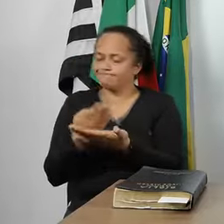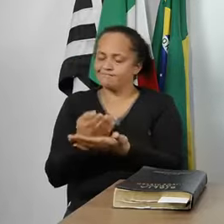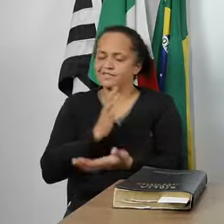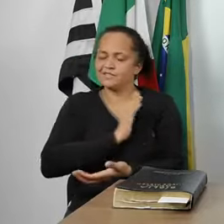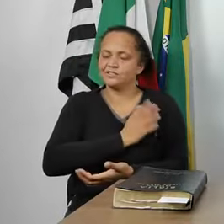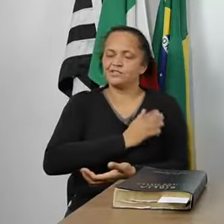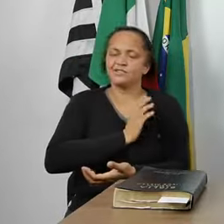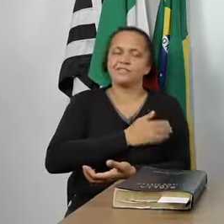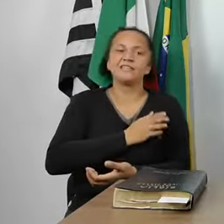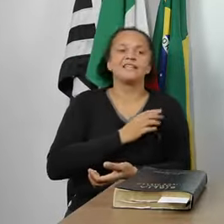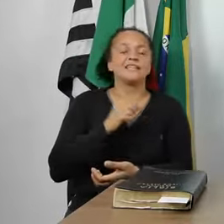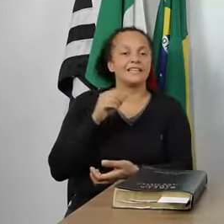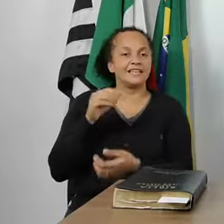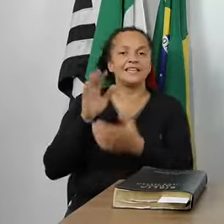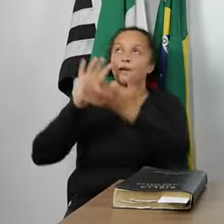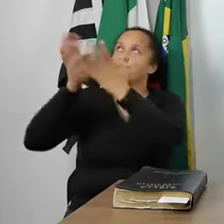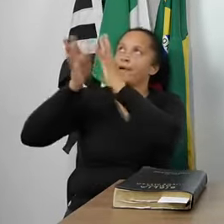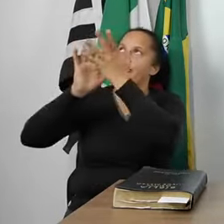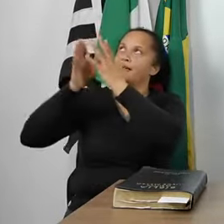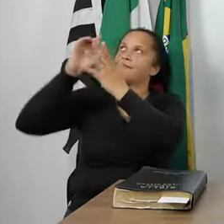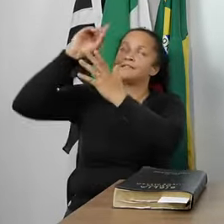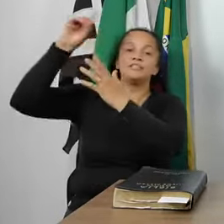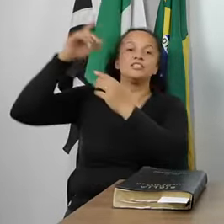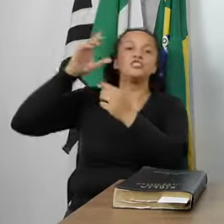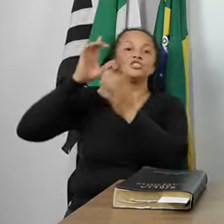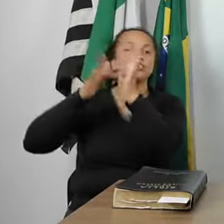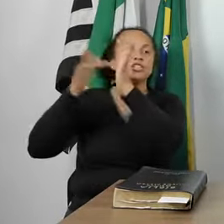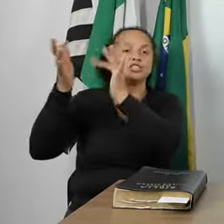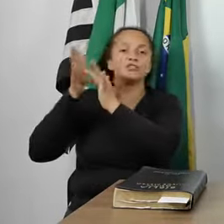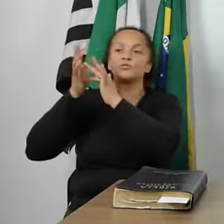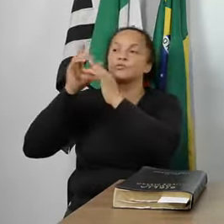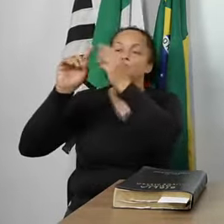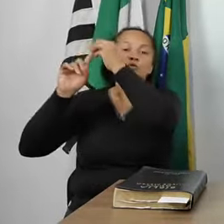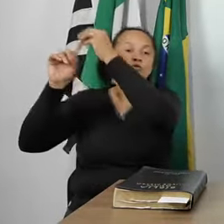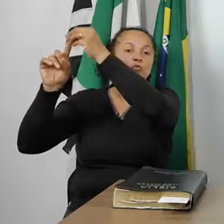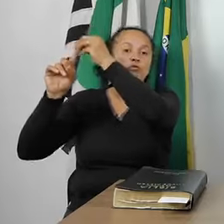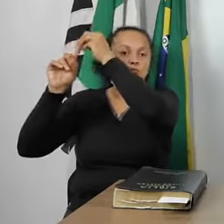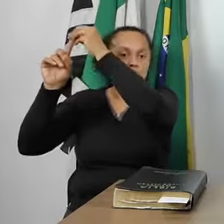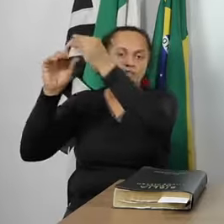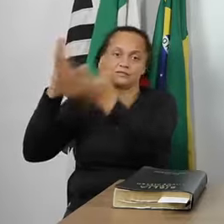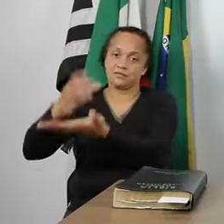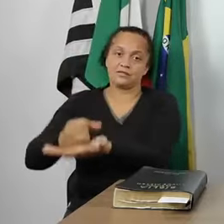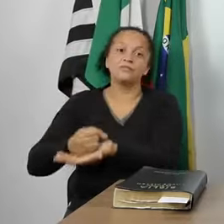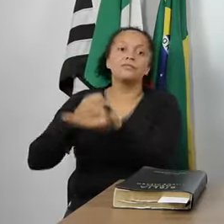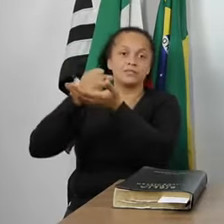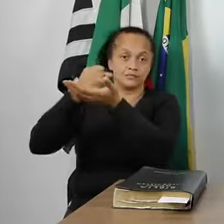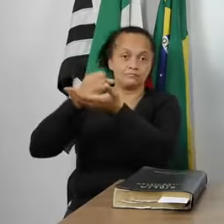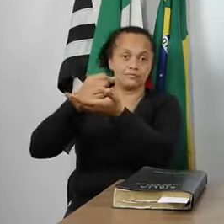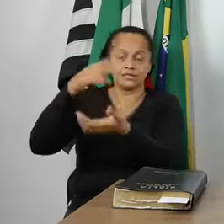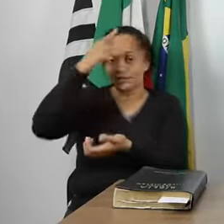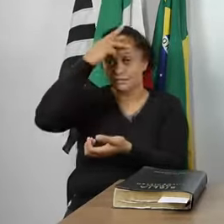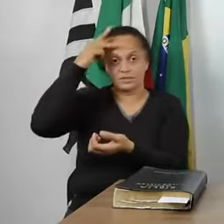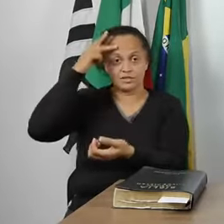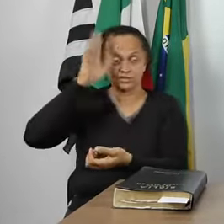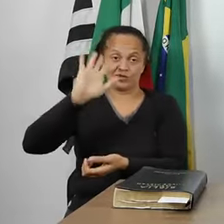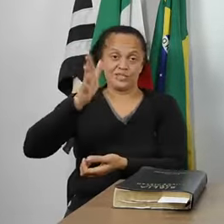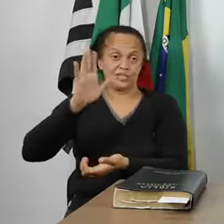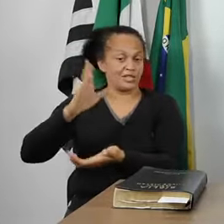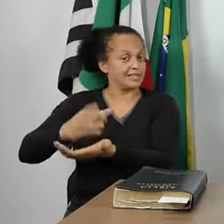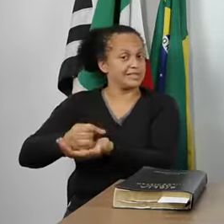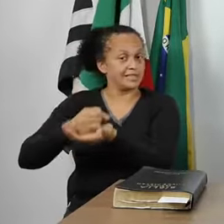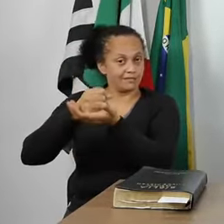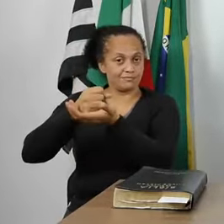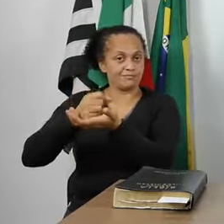boca que Jesus Cristo é o único e suficiente Salvador, ali ele é salvo, ele nasceu de novo. Então, o maior